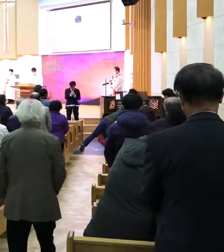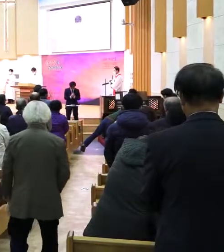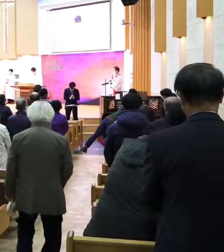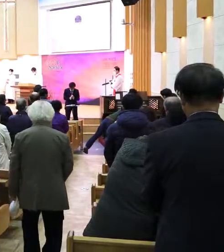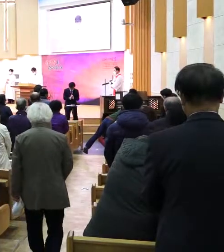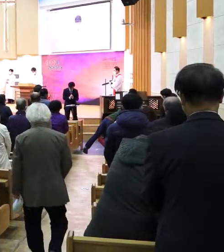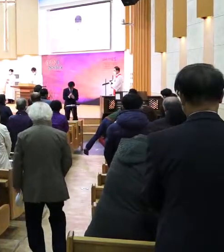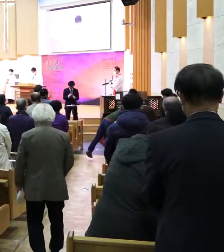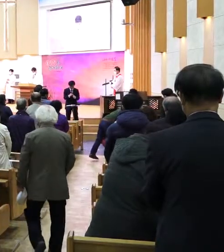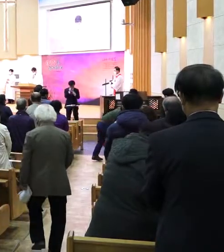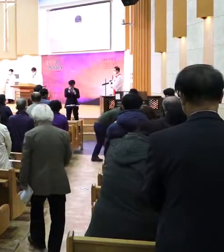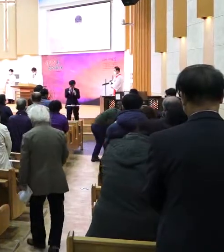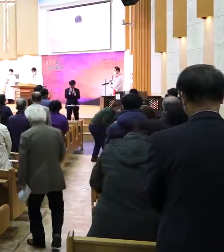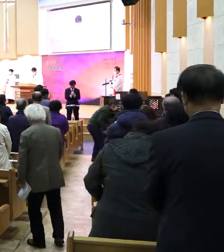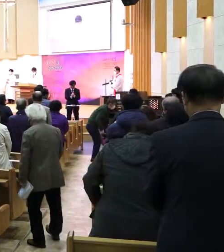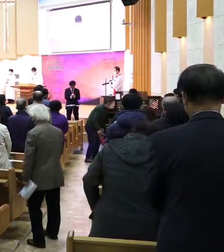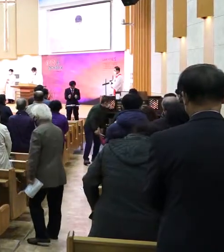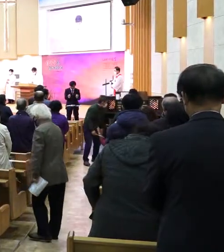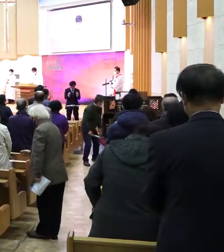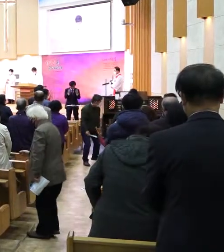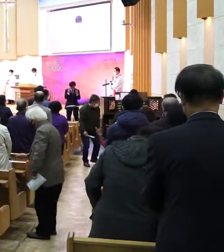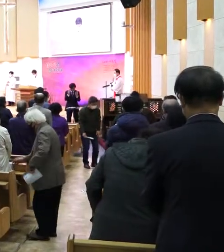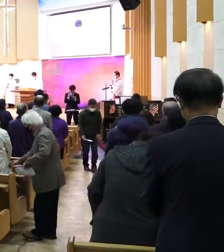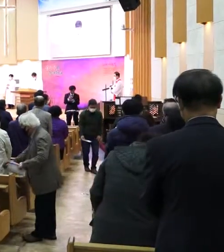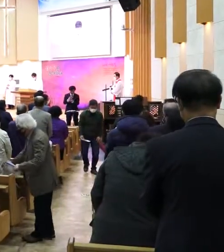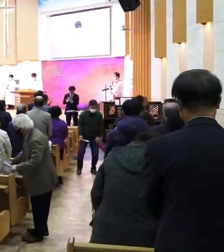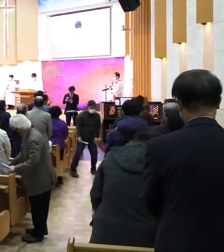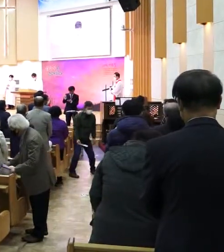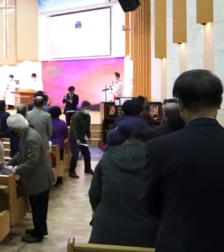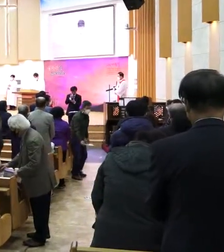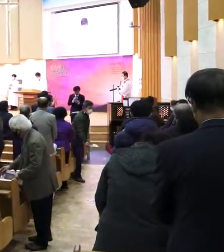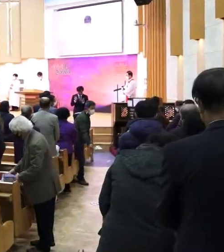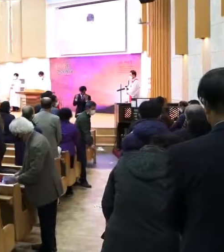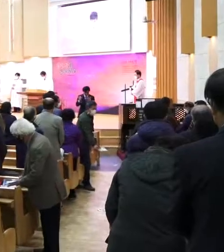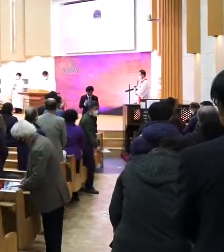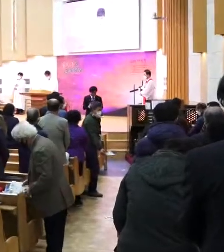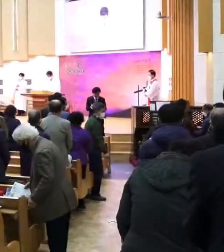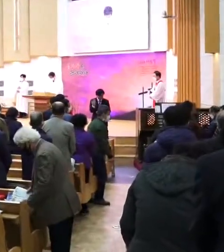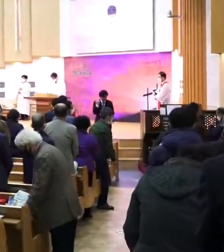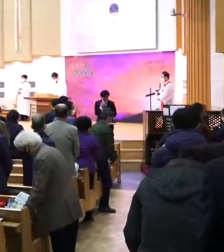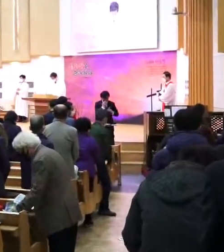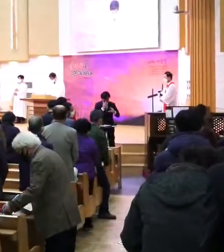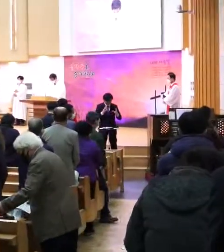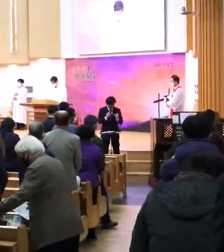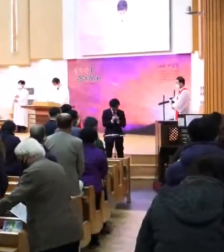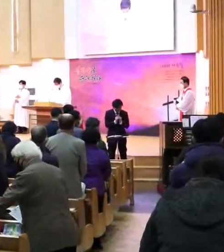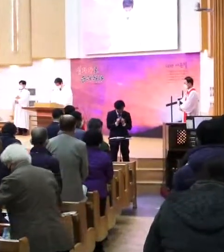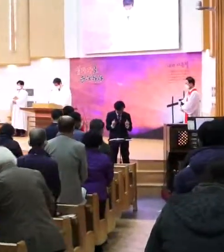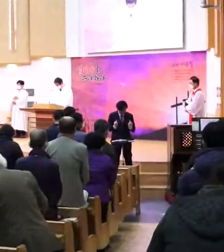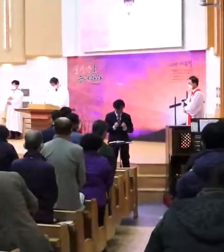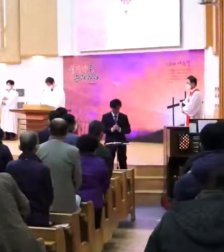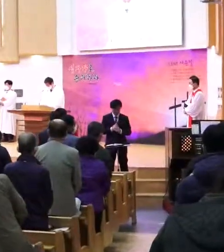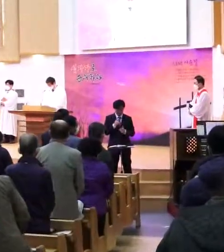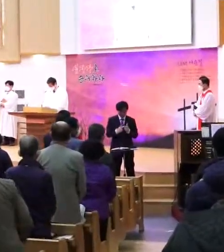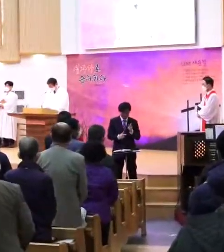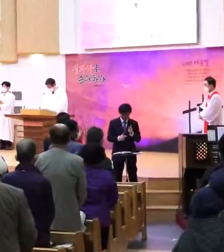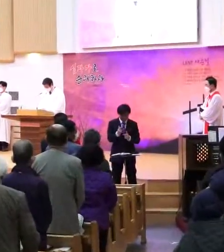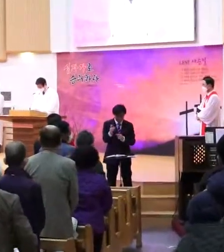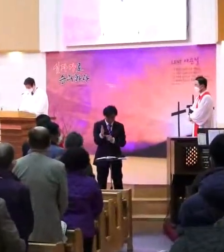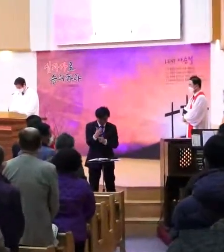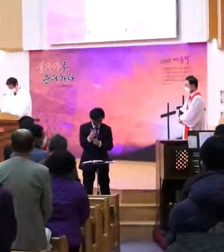호산나 만왕의 왕으로 오신 주님을 찬양합니다. 그 옛날 이스라엘 백성들이 종려나무 가지를